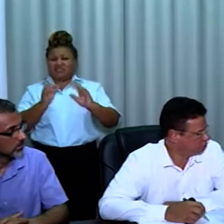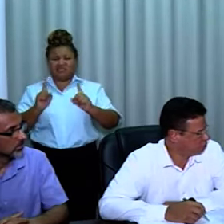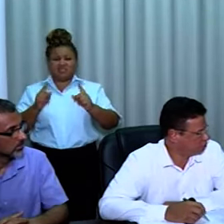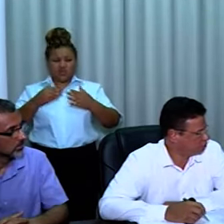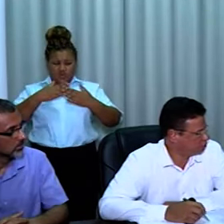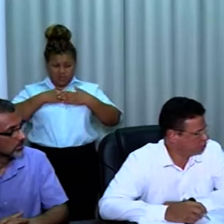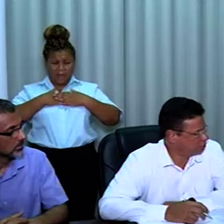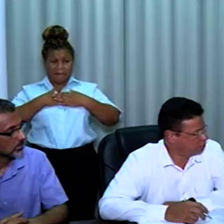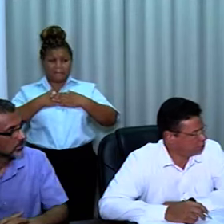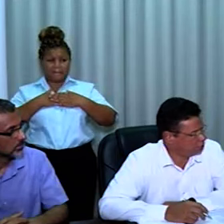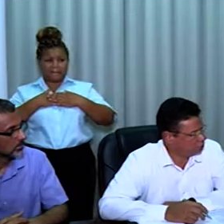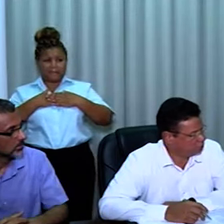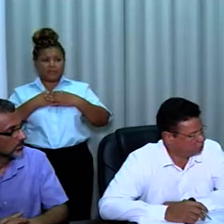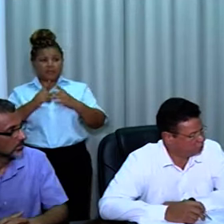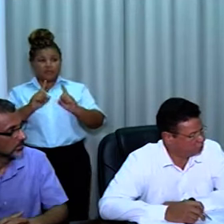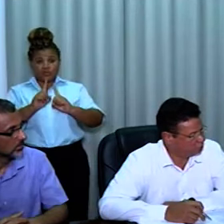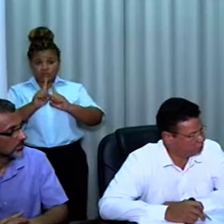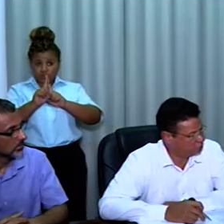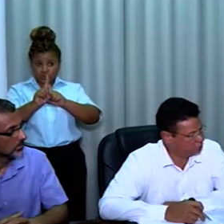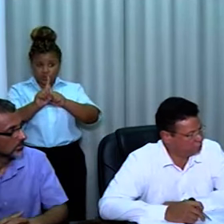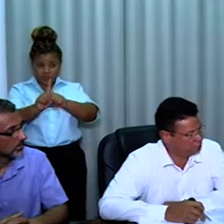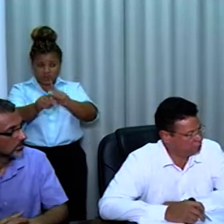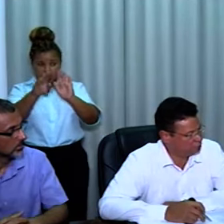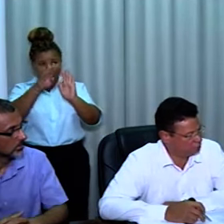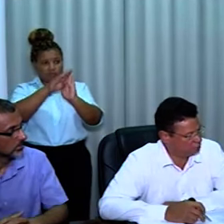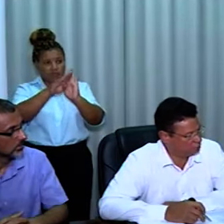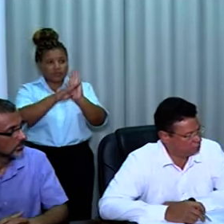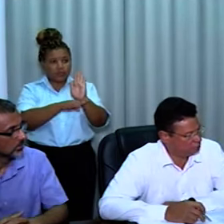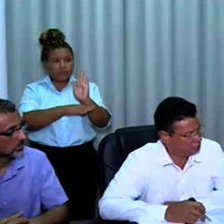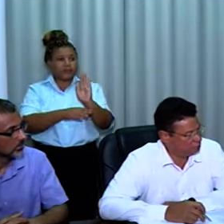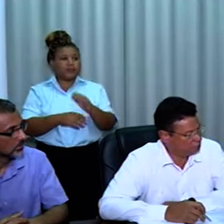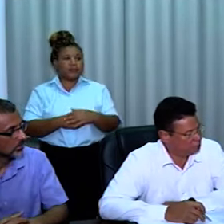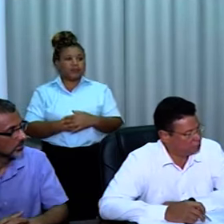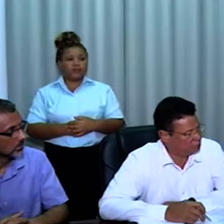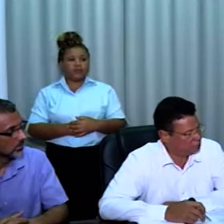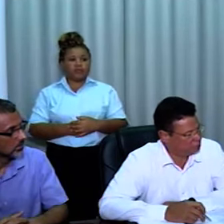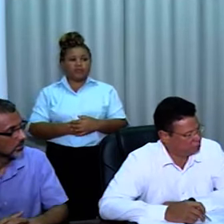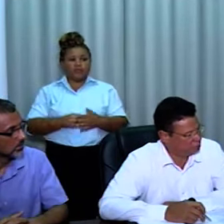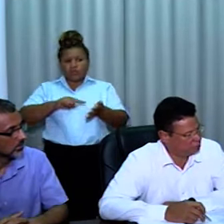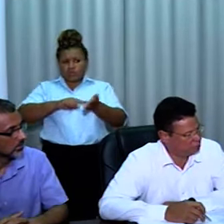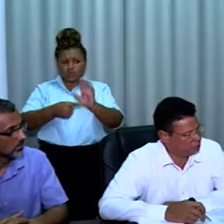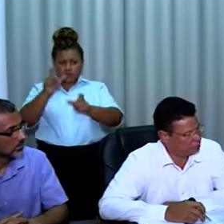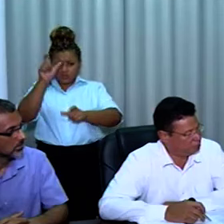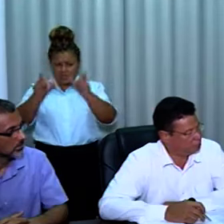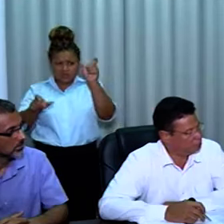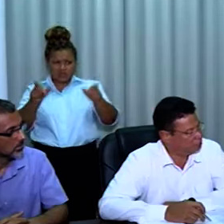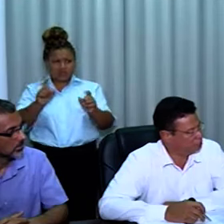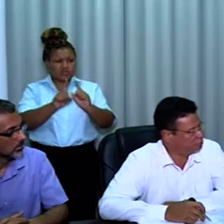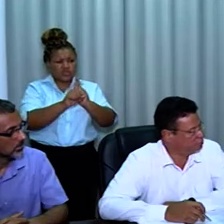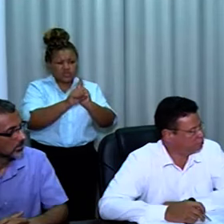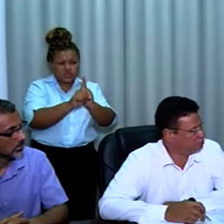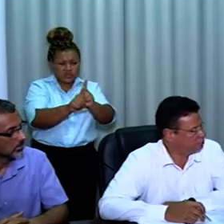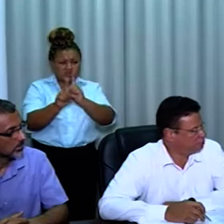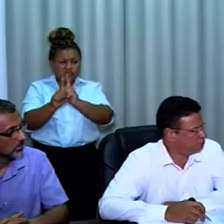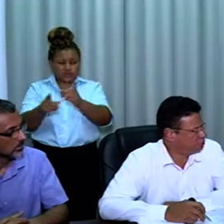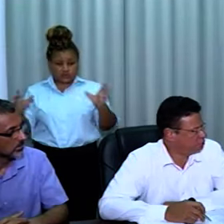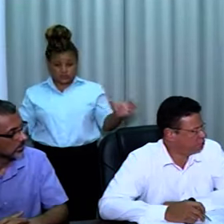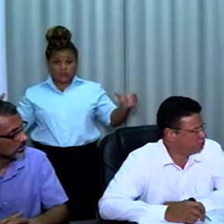qui nous peut dire que tout le monde c'est si nous tout nous met de la force si nous unis nous pouvoir un